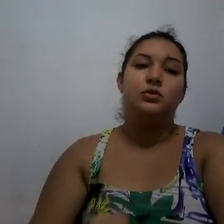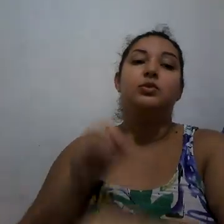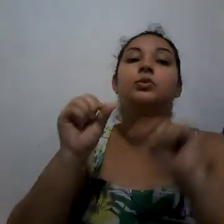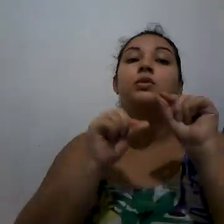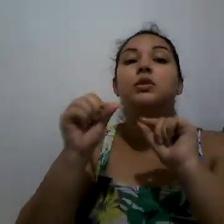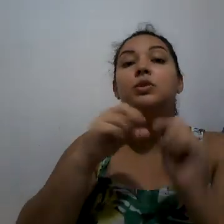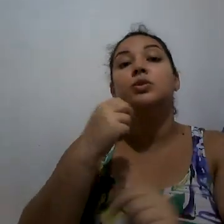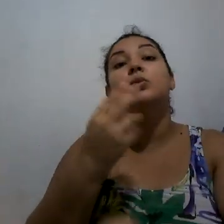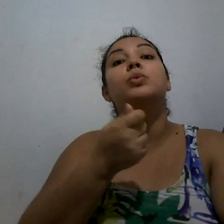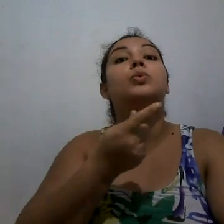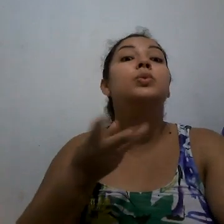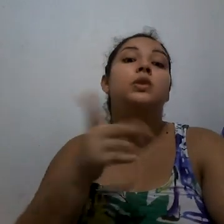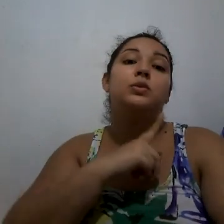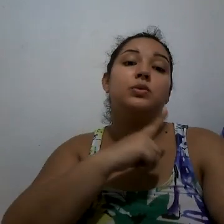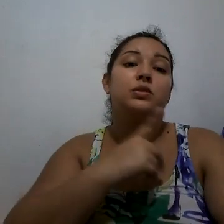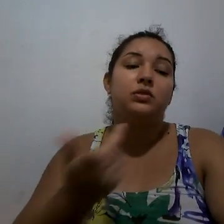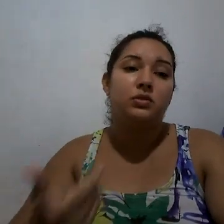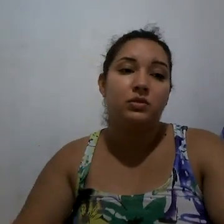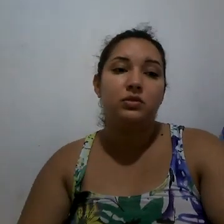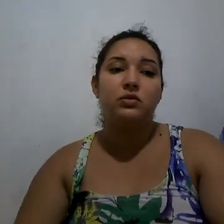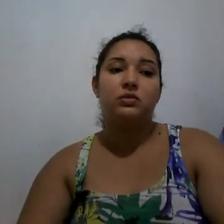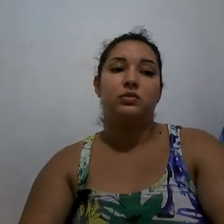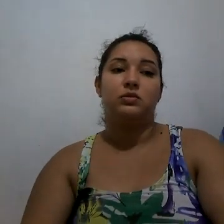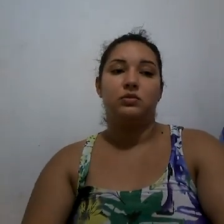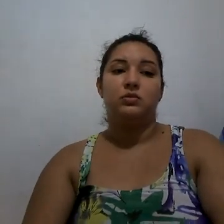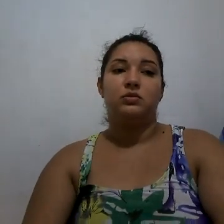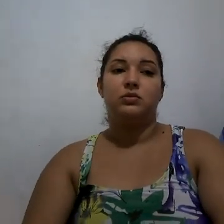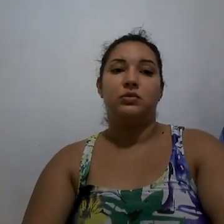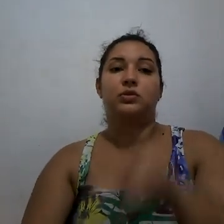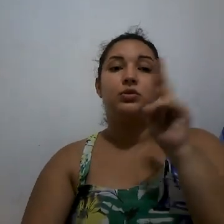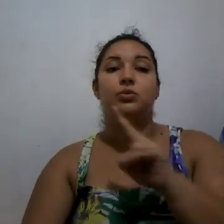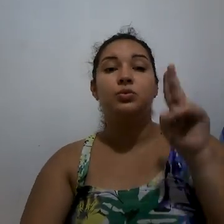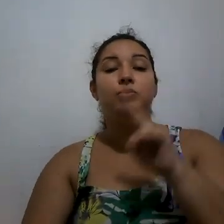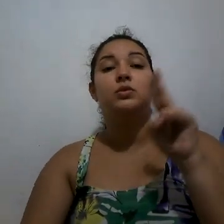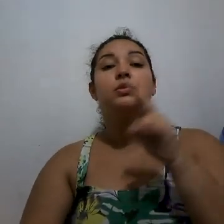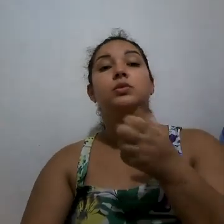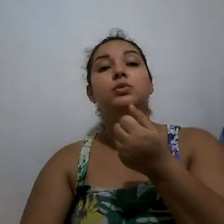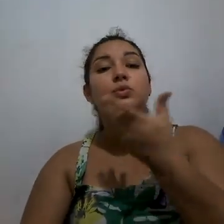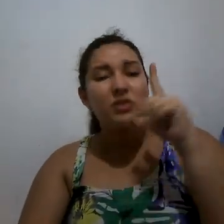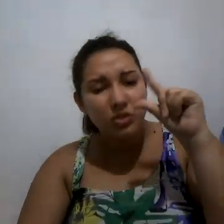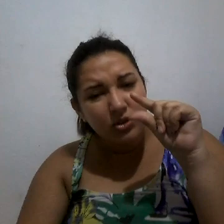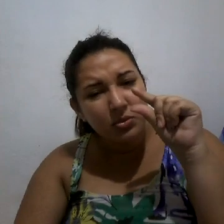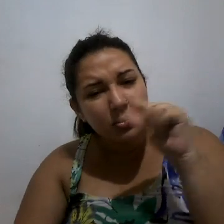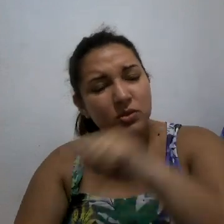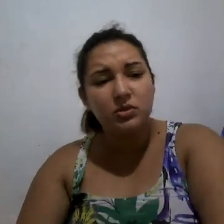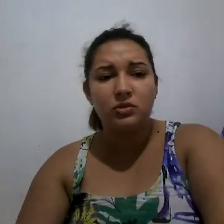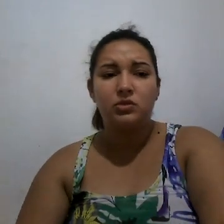né? Ali. Então a gente utiliza uma quantidade pequena. E a gente pode utilizar vários tamanhos